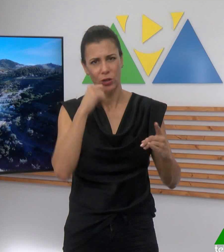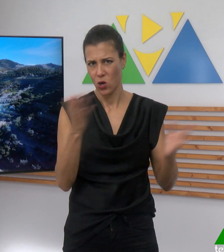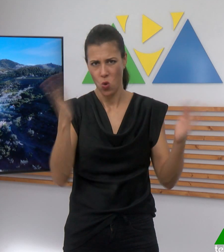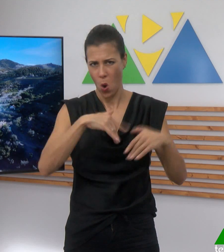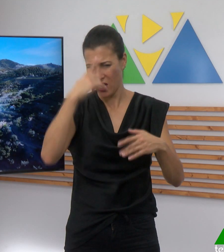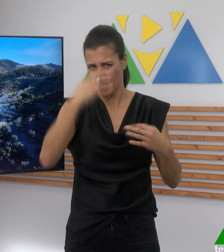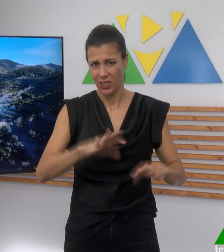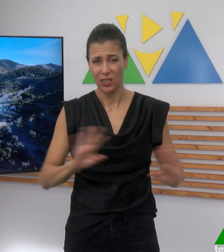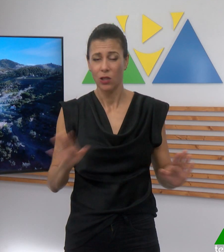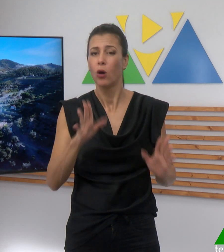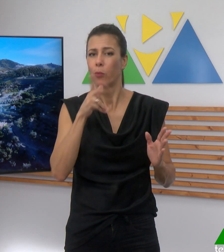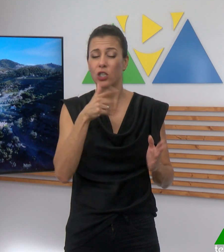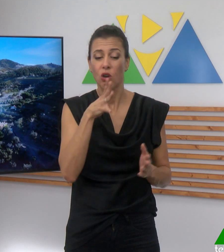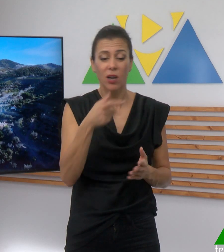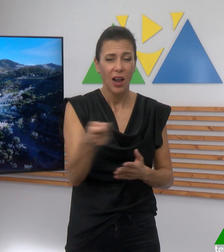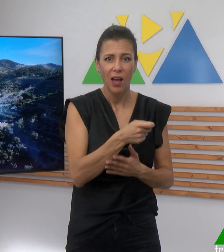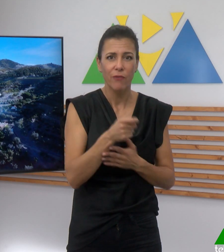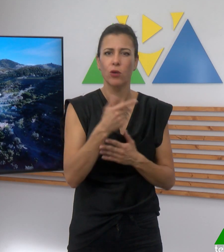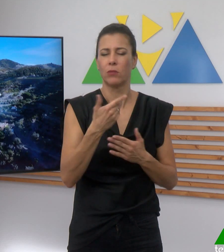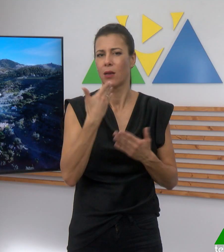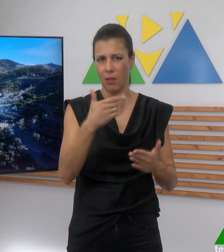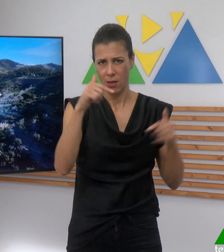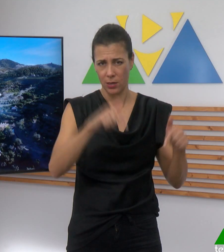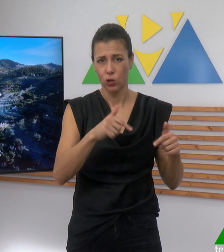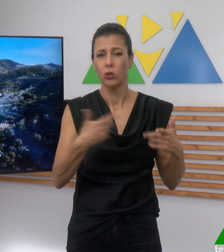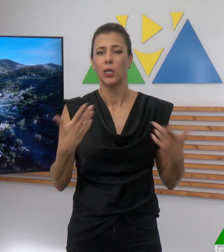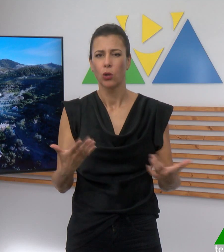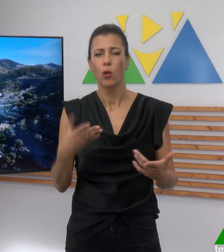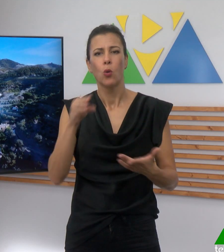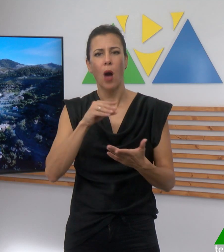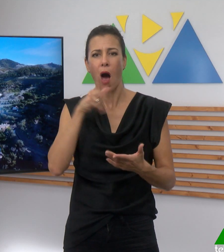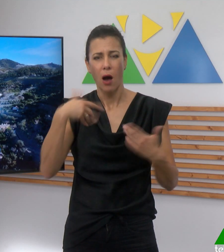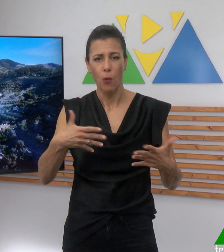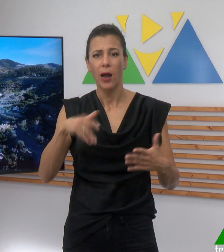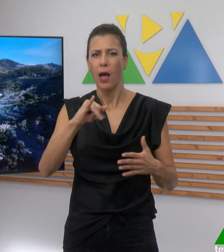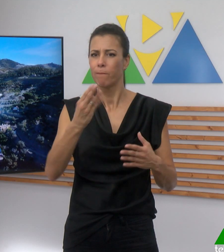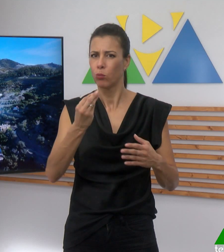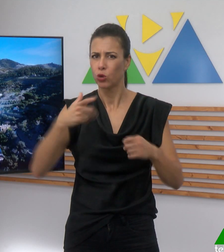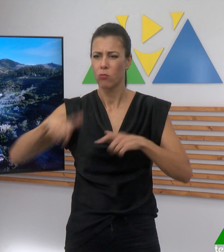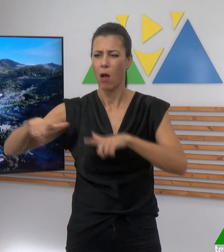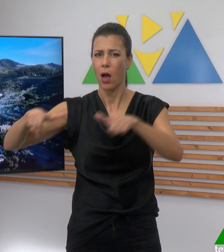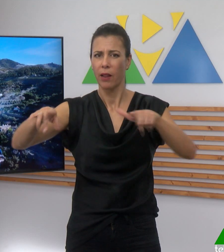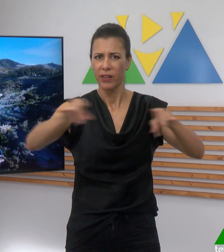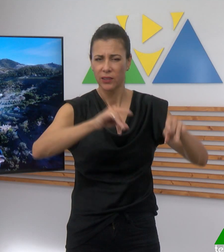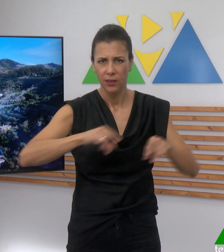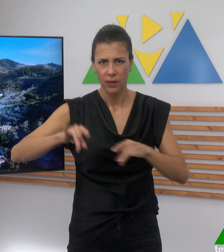motriz se debe a la acequia hoy en día contemplamos Muchos marjales de tierra antiguamente no era así no había tanto es